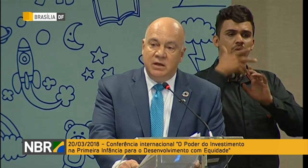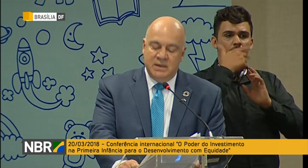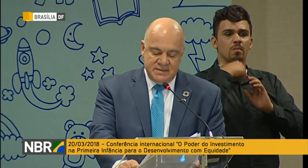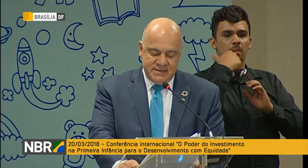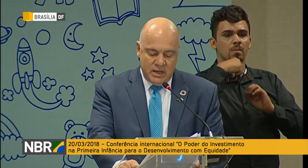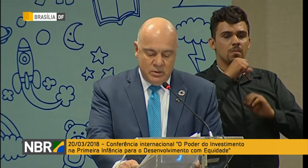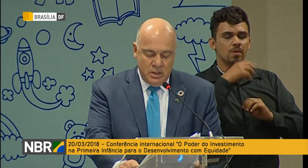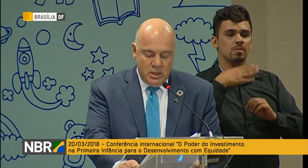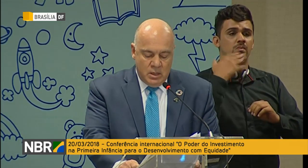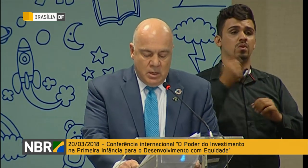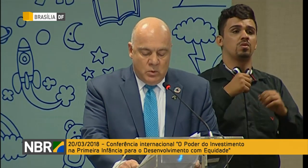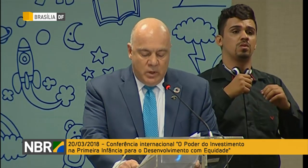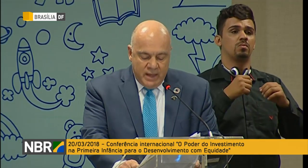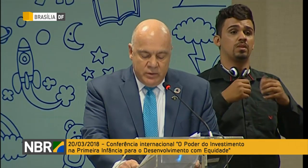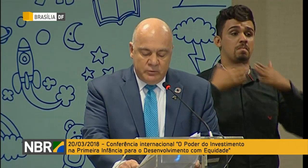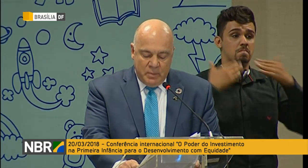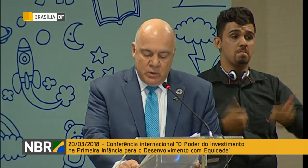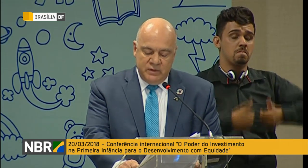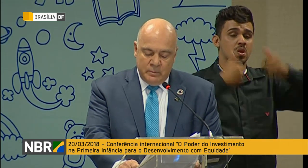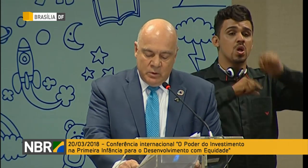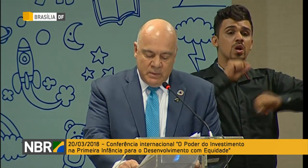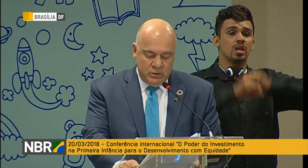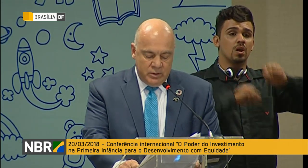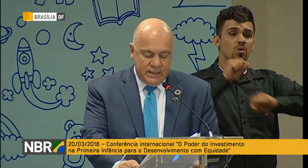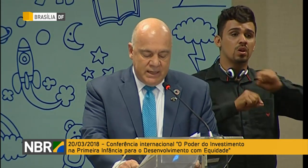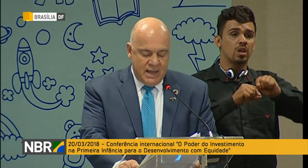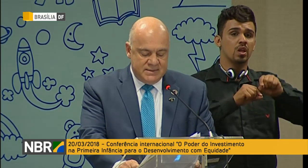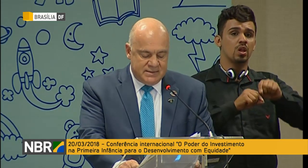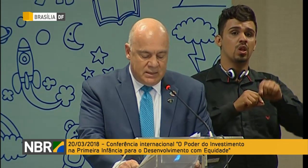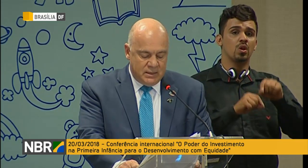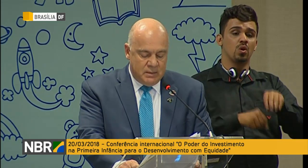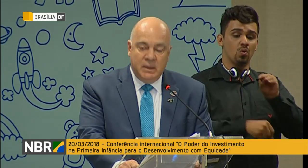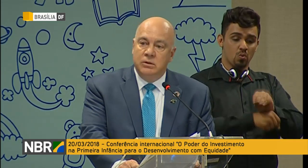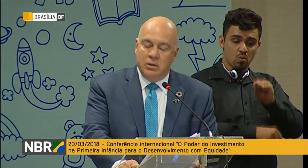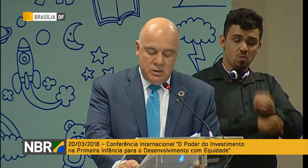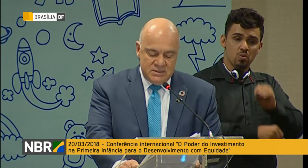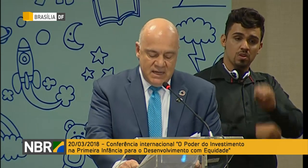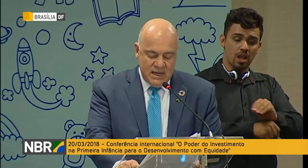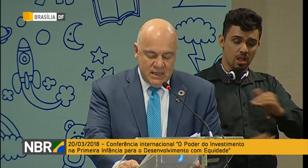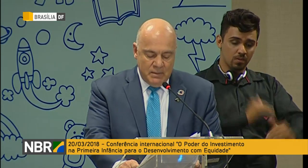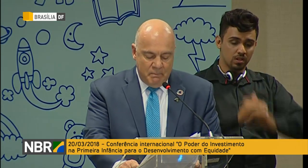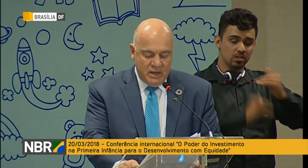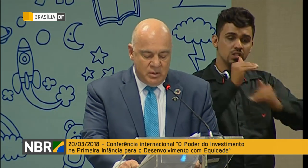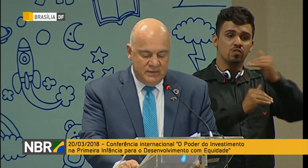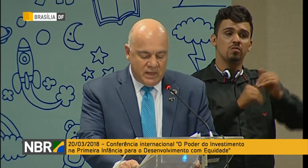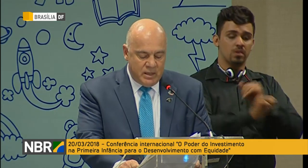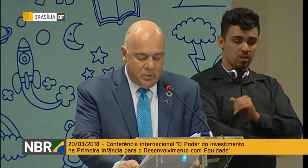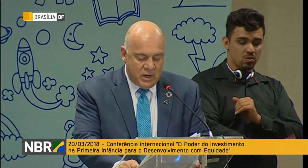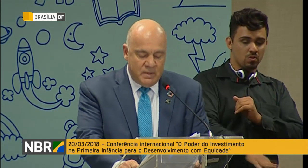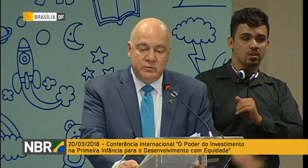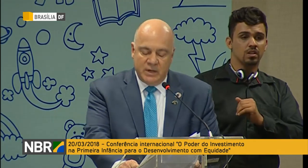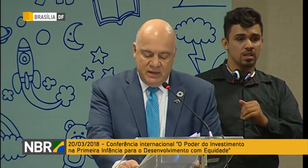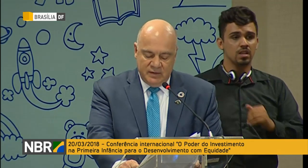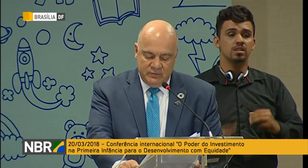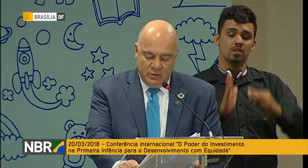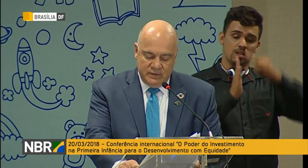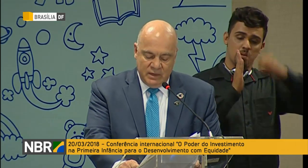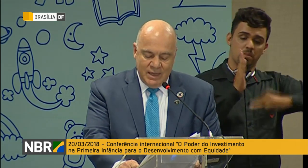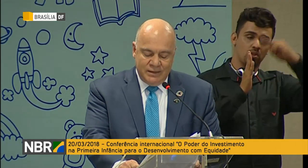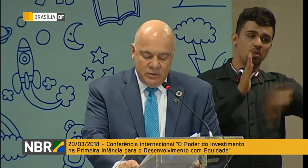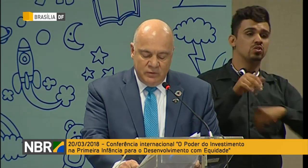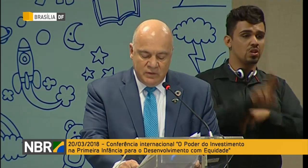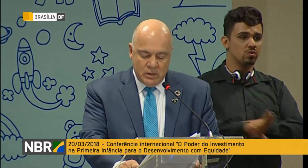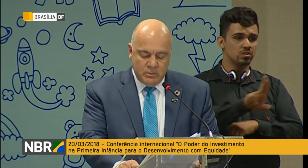da intervenção Cuidados para o Desenvolvimento da Criança, metodologia preconizada por ambas